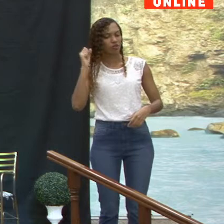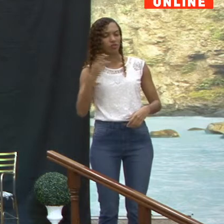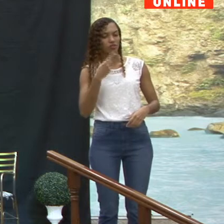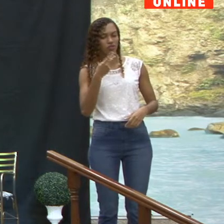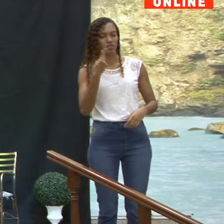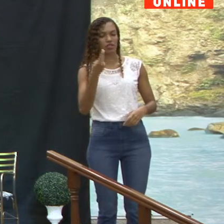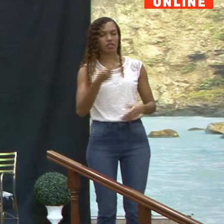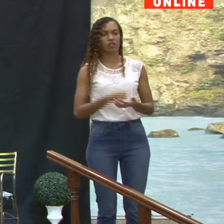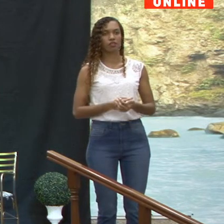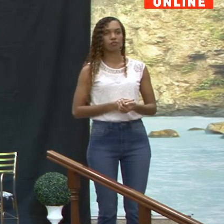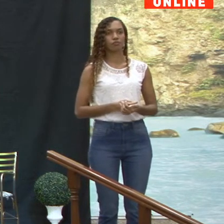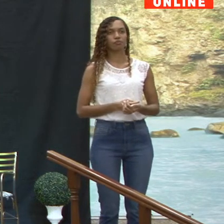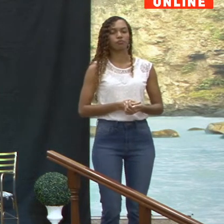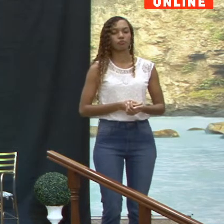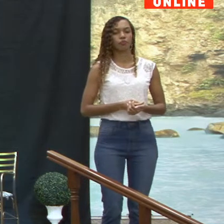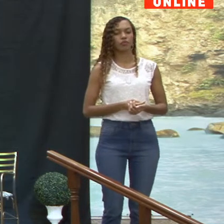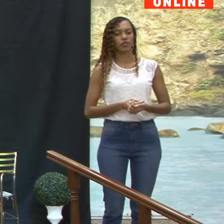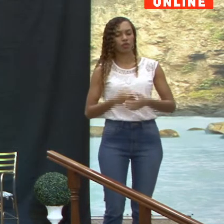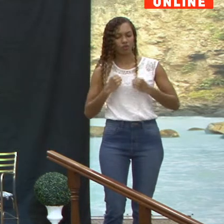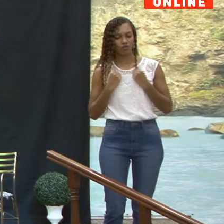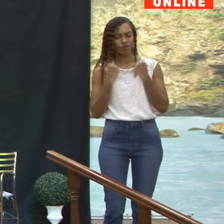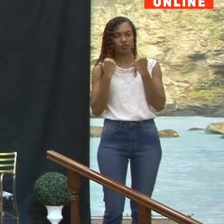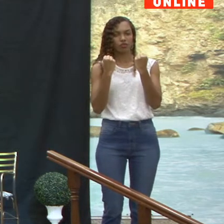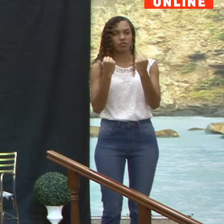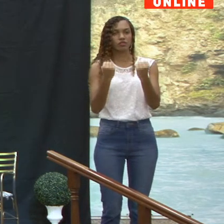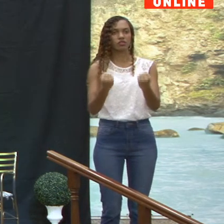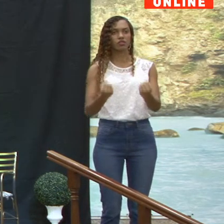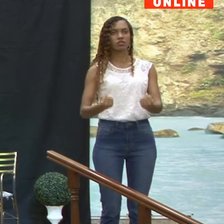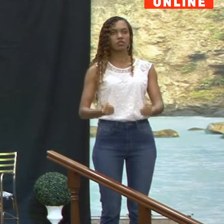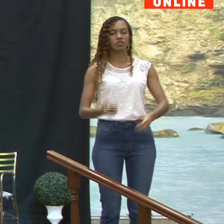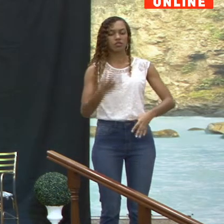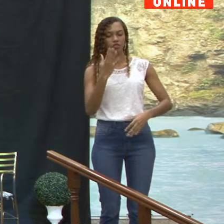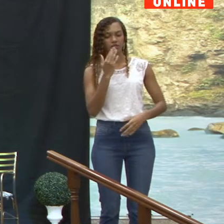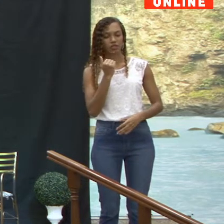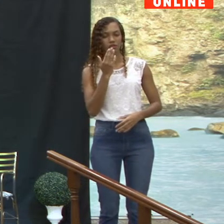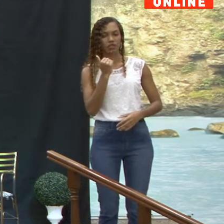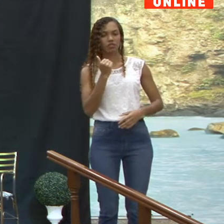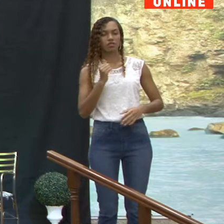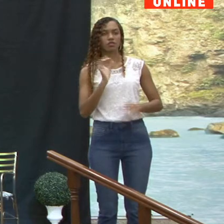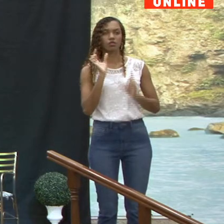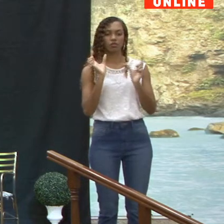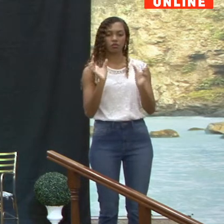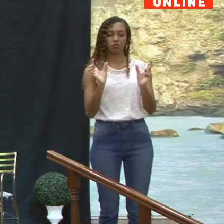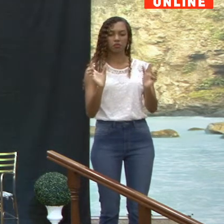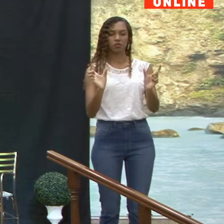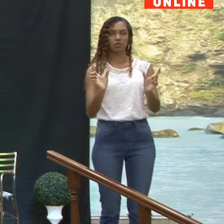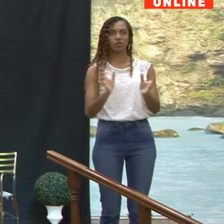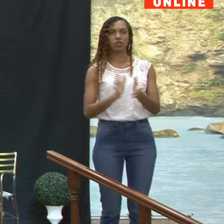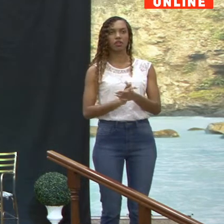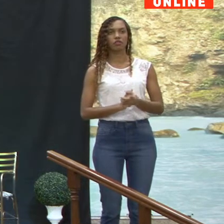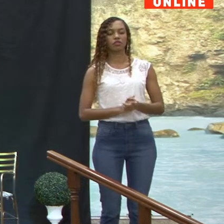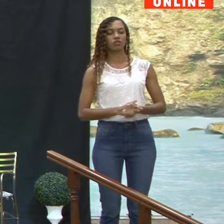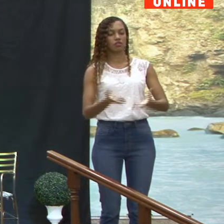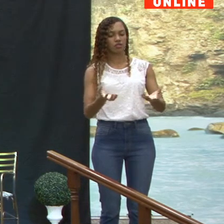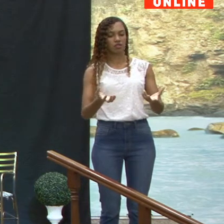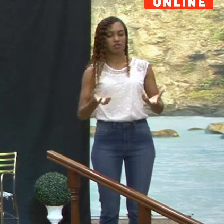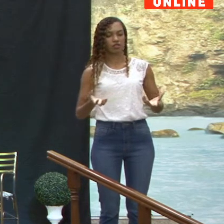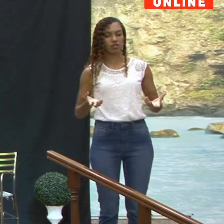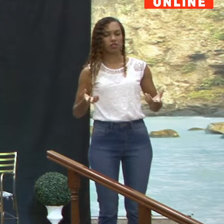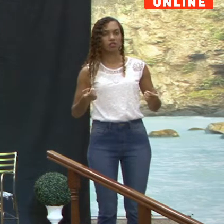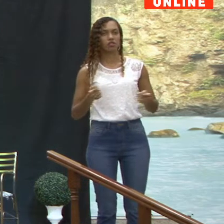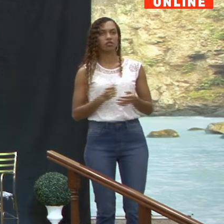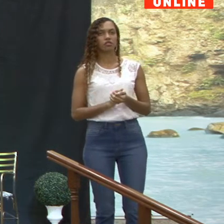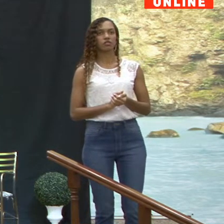no adestramento, no fortalecimento, na alimentação pela tua palavra. Entregamos em tuas mãos o nosso